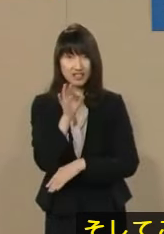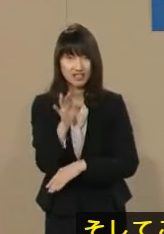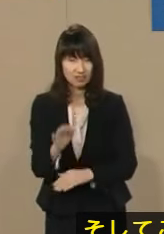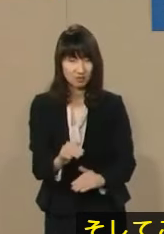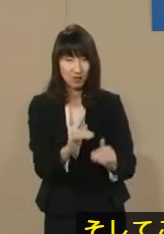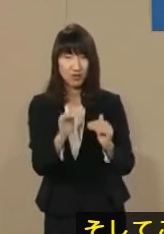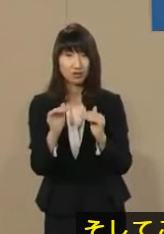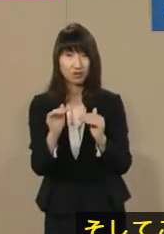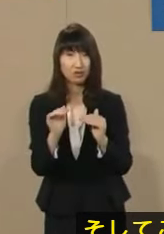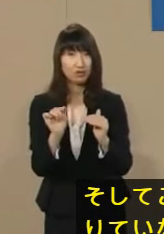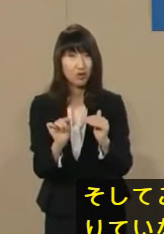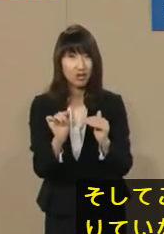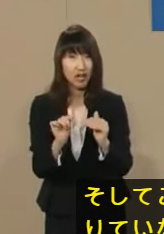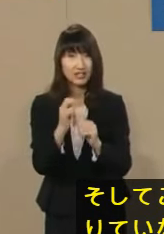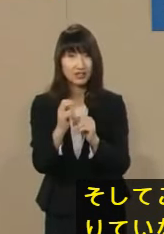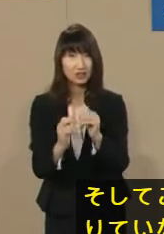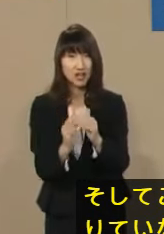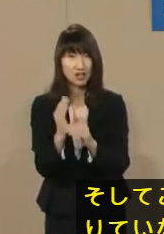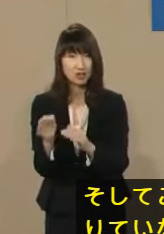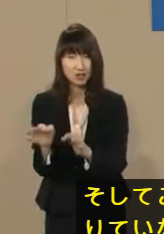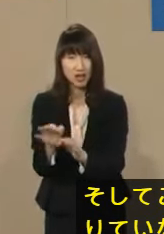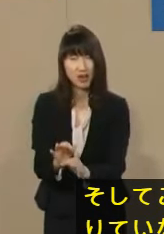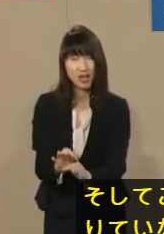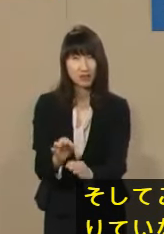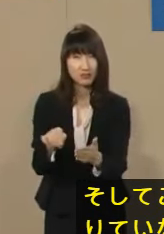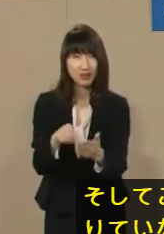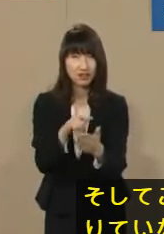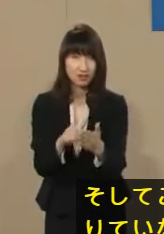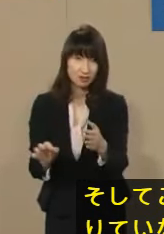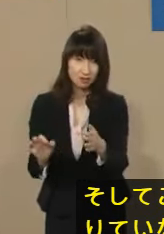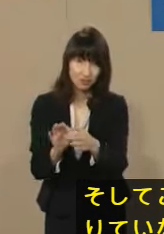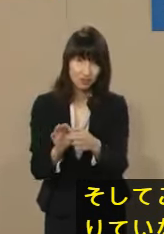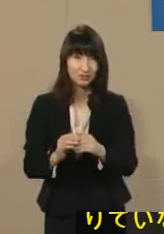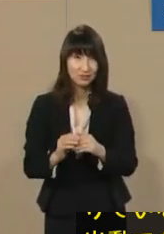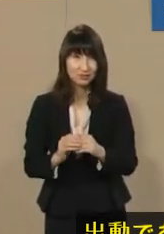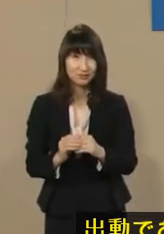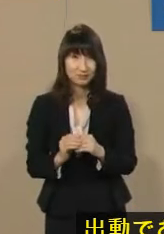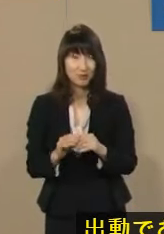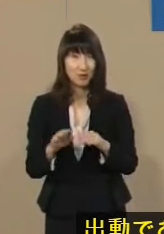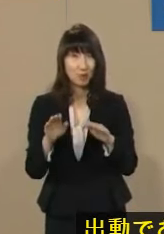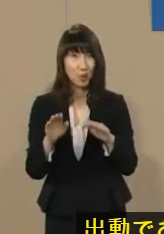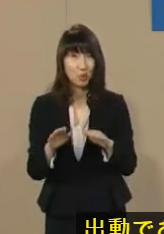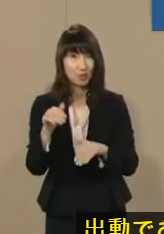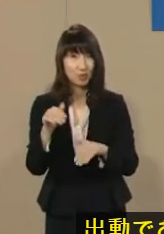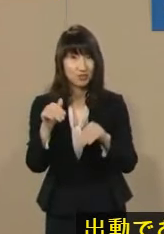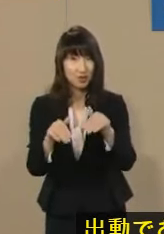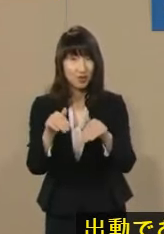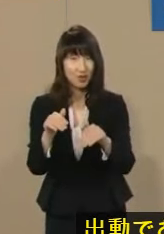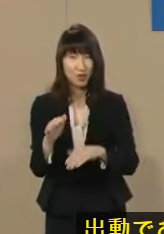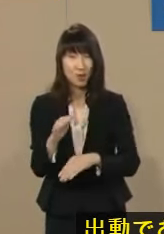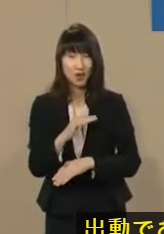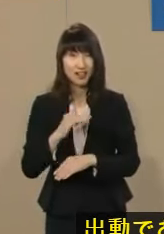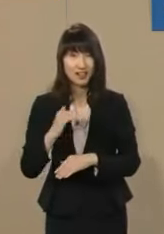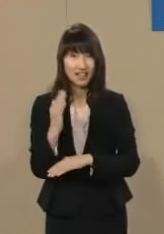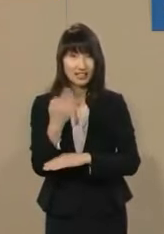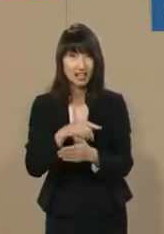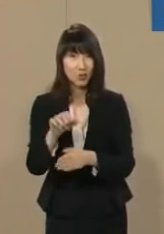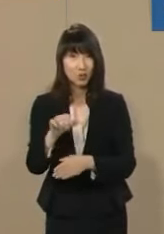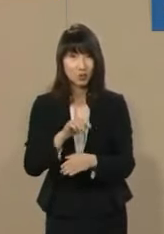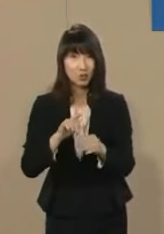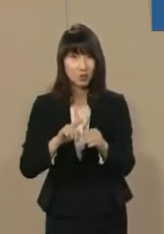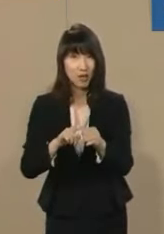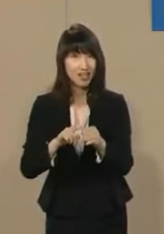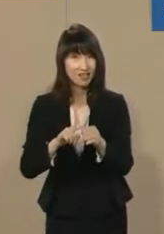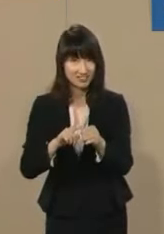上げ、それが20年以上に及ぶデフレからの脱却の道です。今回の選挙、私たちが政権を取るための第一